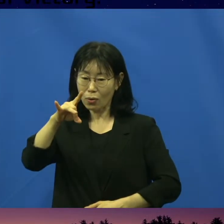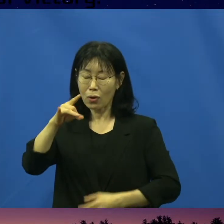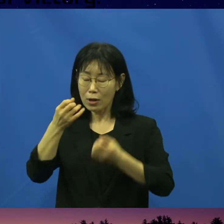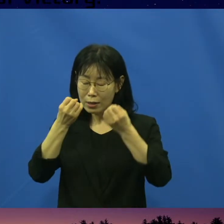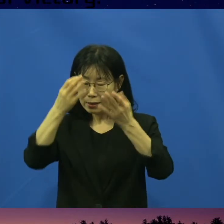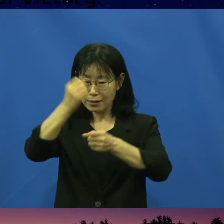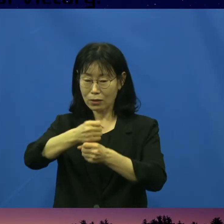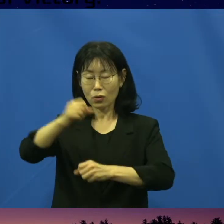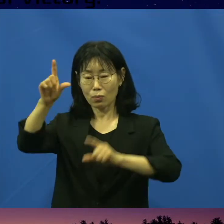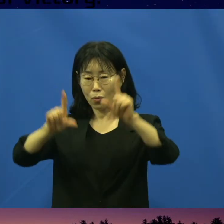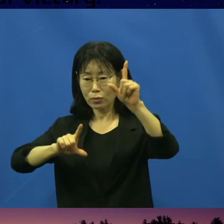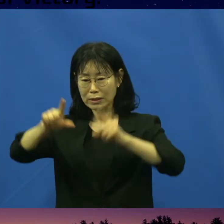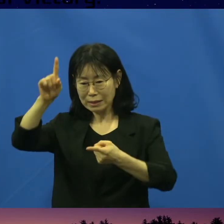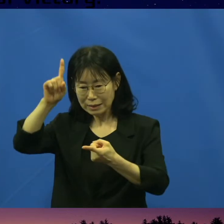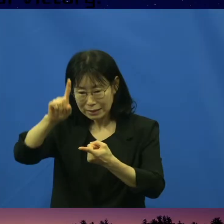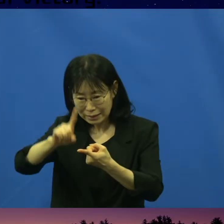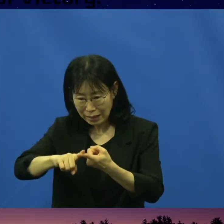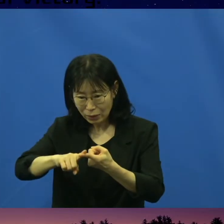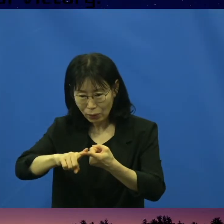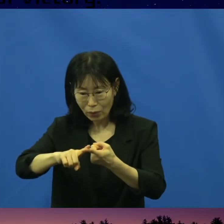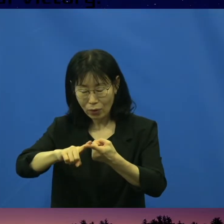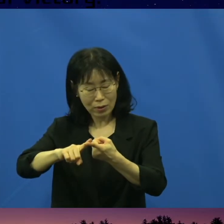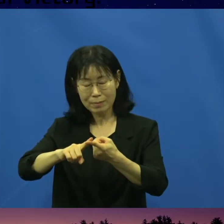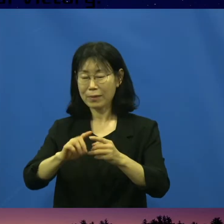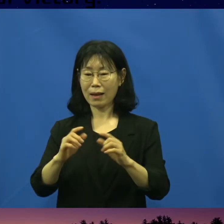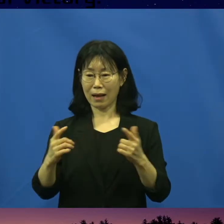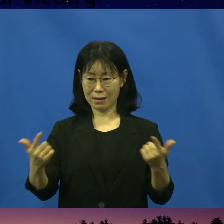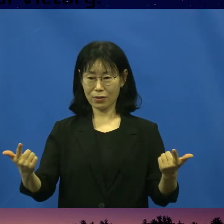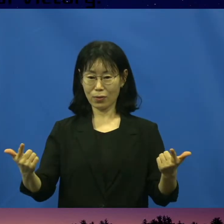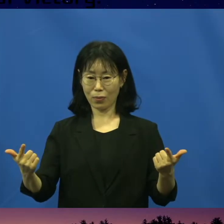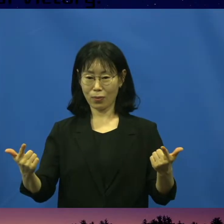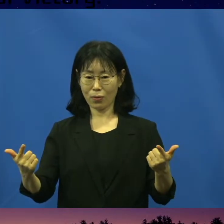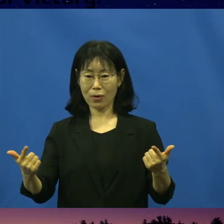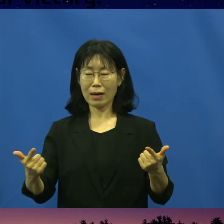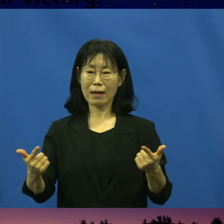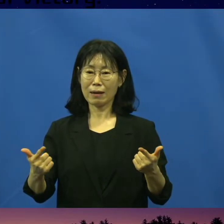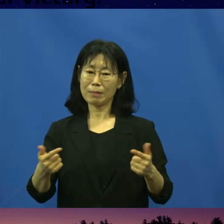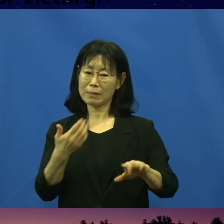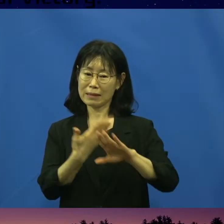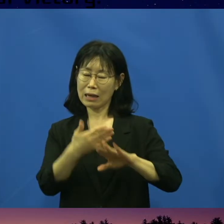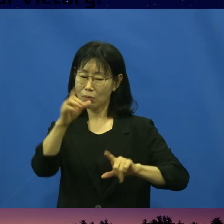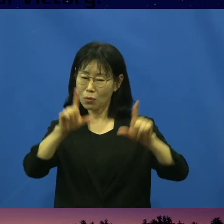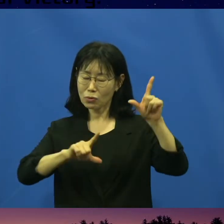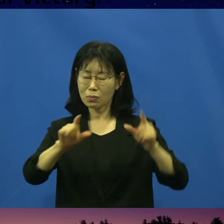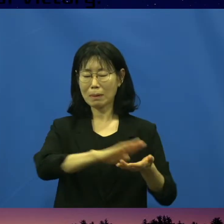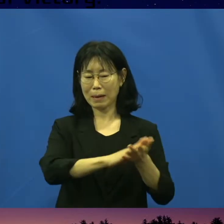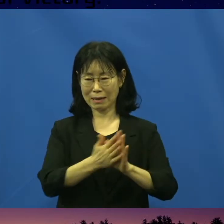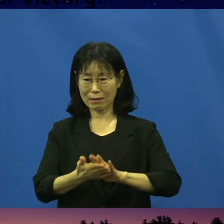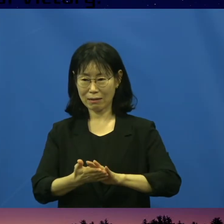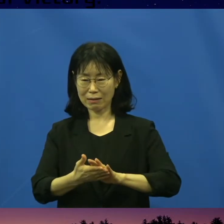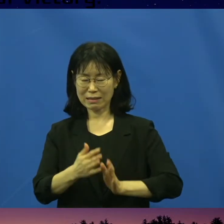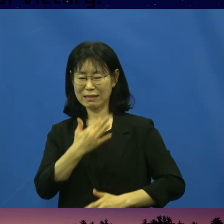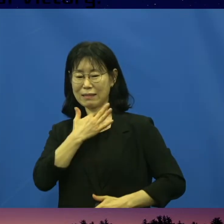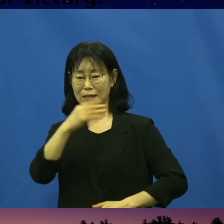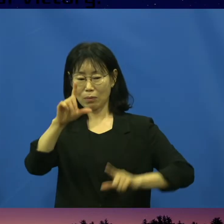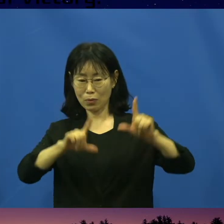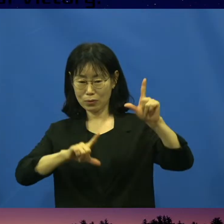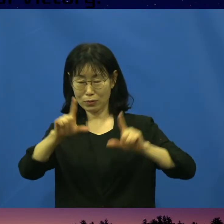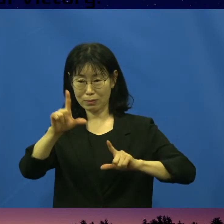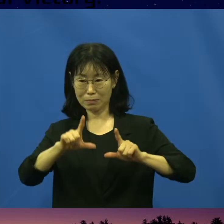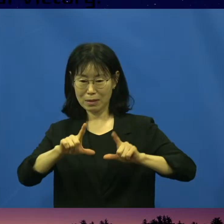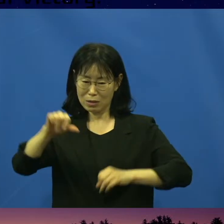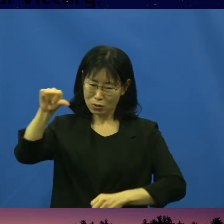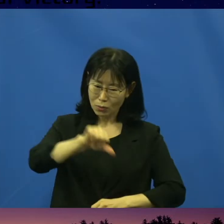그런 것들을 이제 상징적으로 보여주는 질병으로, 때로는 이제 그걸 저주의 상징으로 본